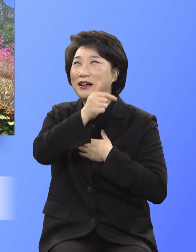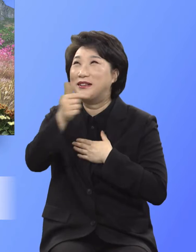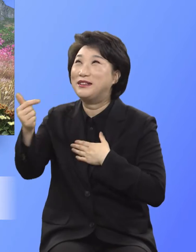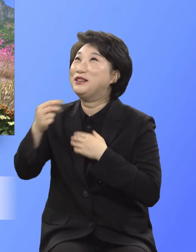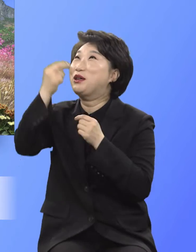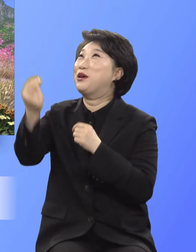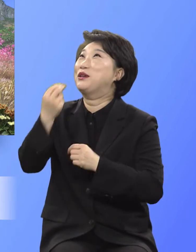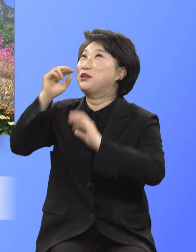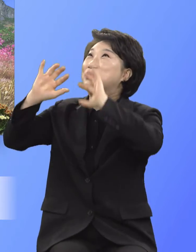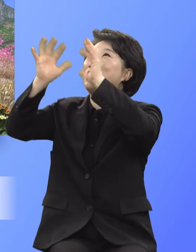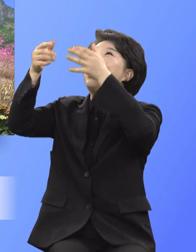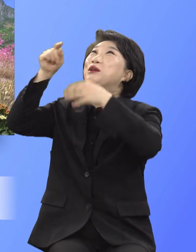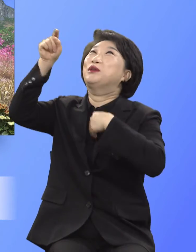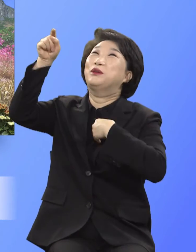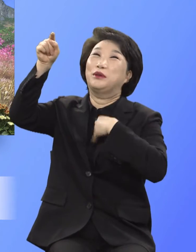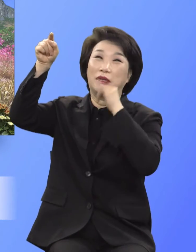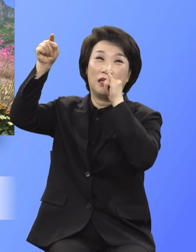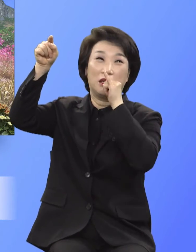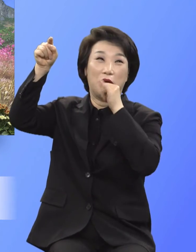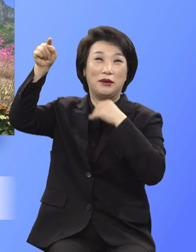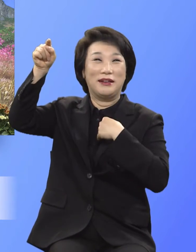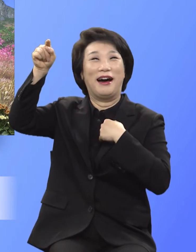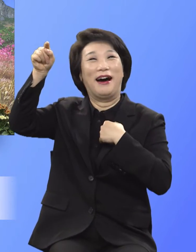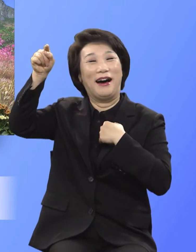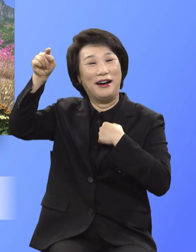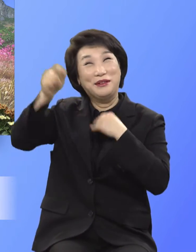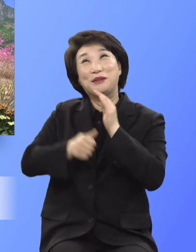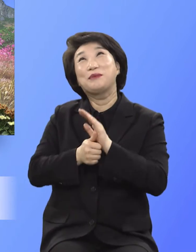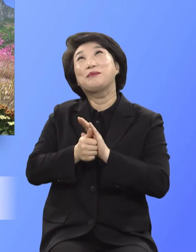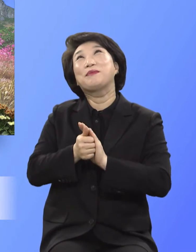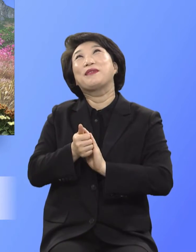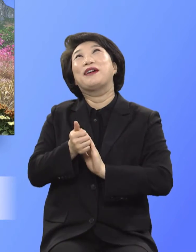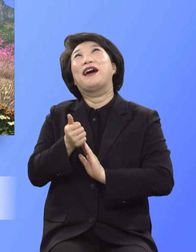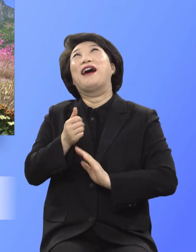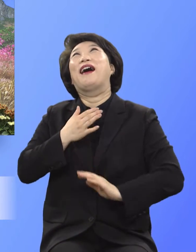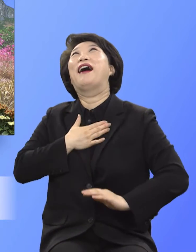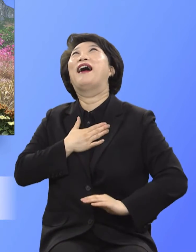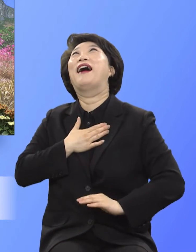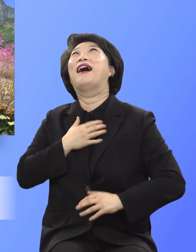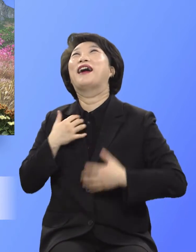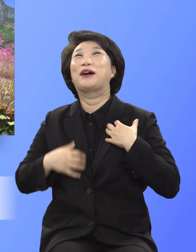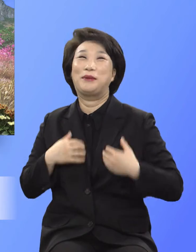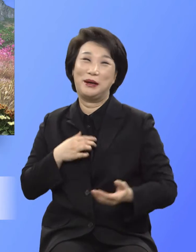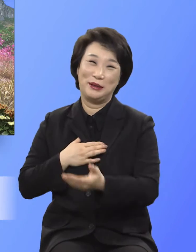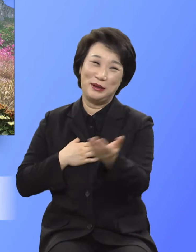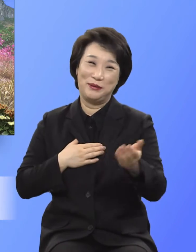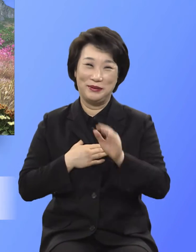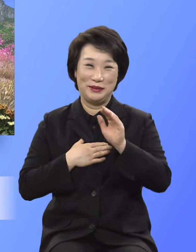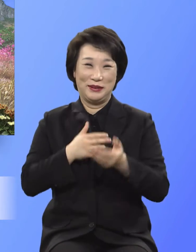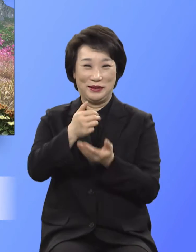영광스러운 영생과 천국이 있다면 그 소망 가운데 기뻐하는